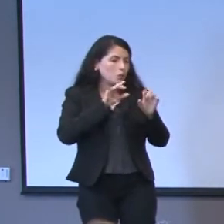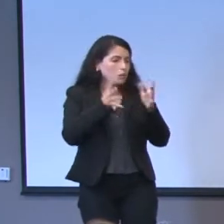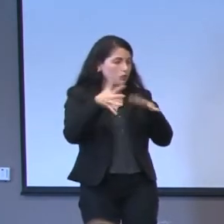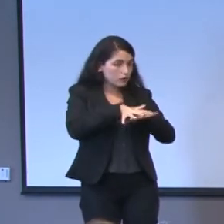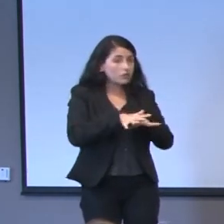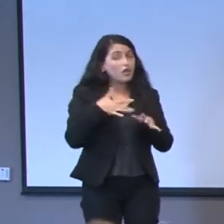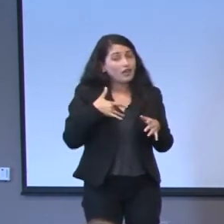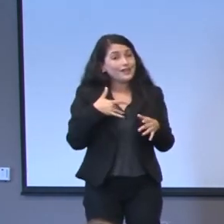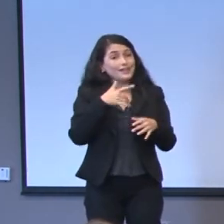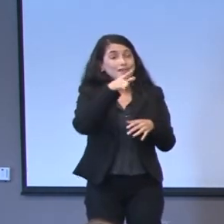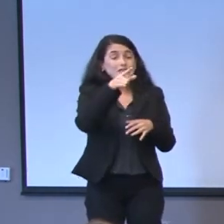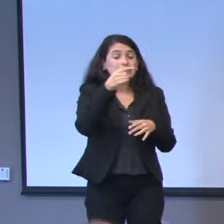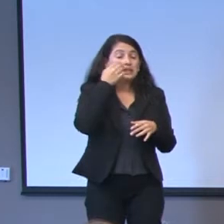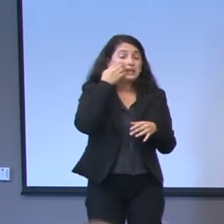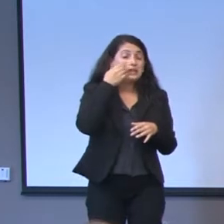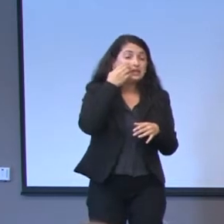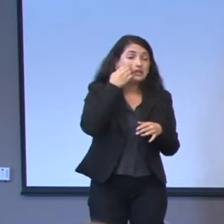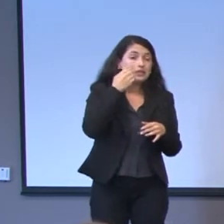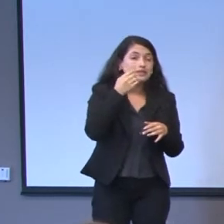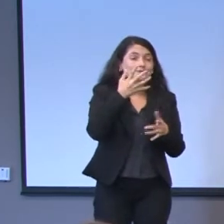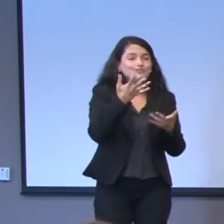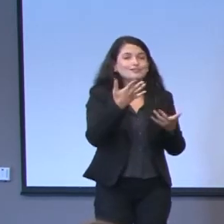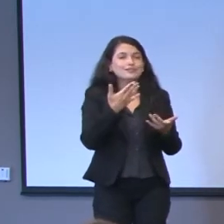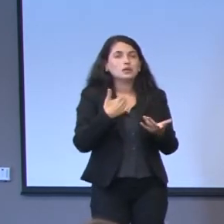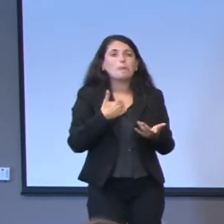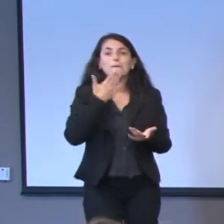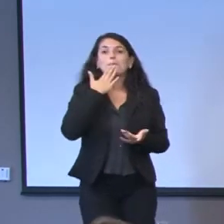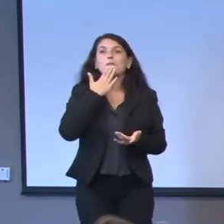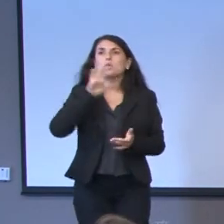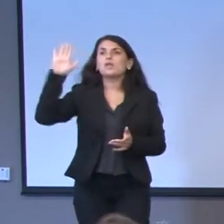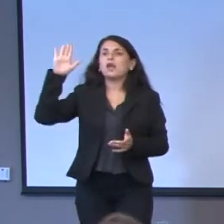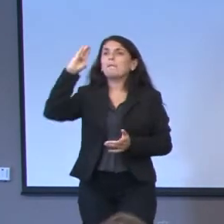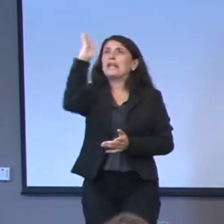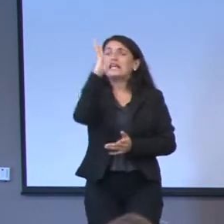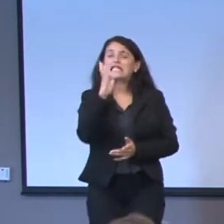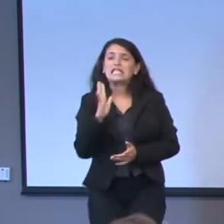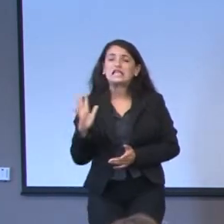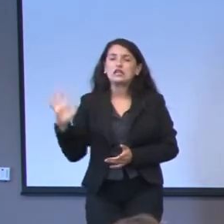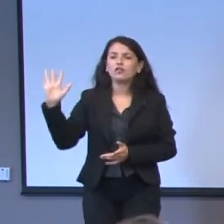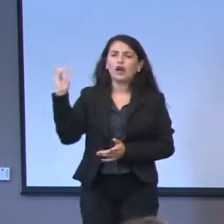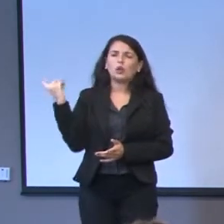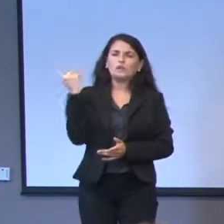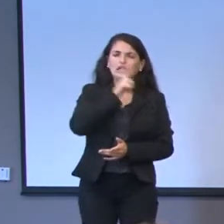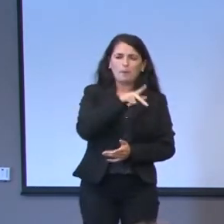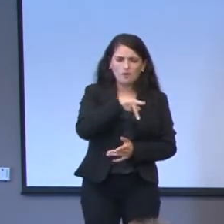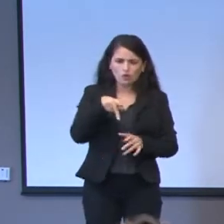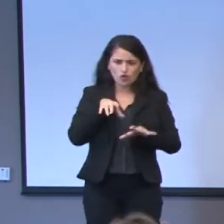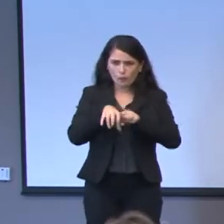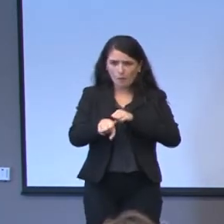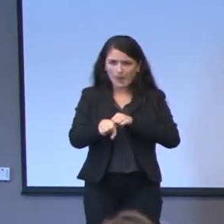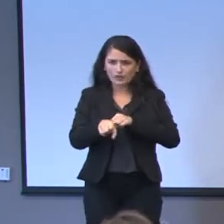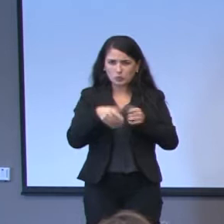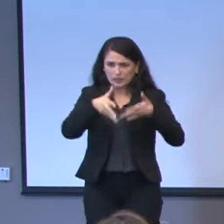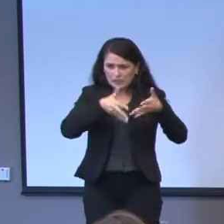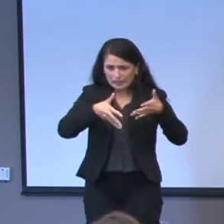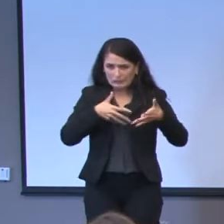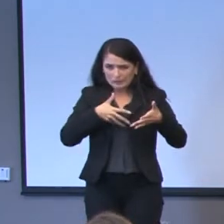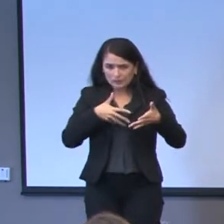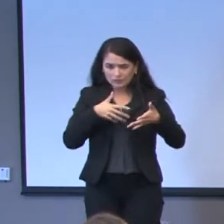Acho complexo prometer para o Brasil inteiro que vamos ter professores formados na língua brasileira de